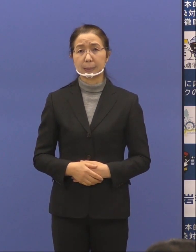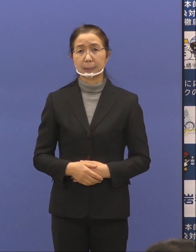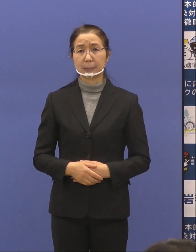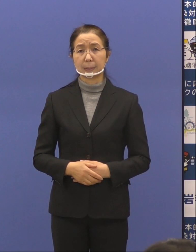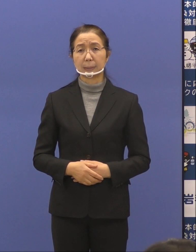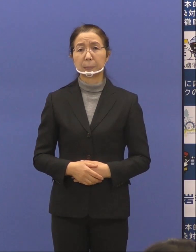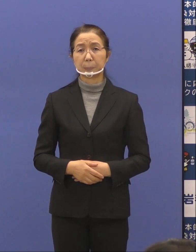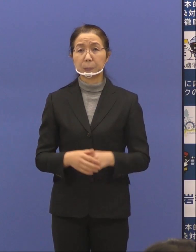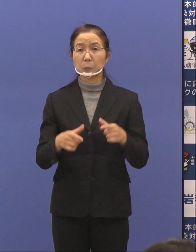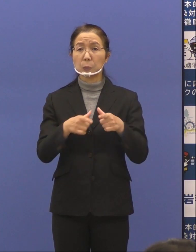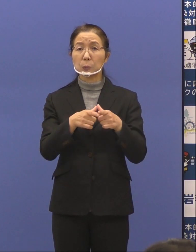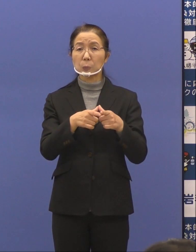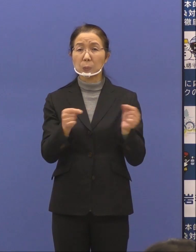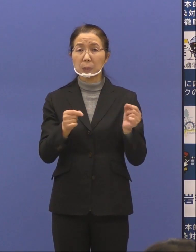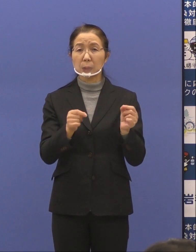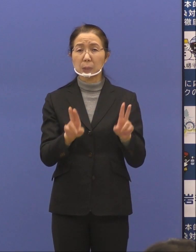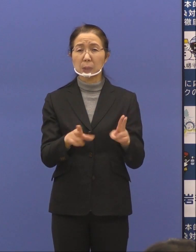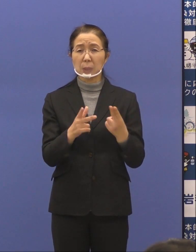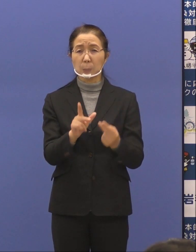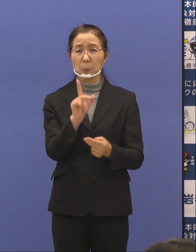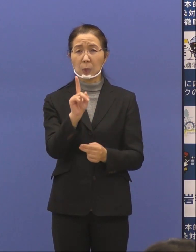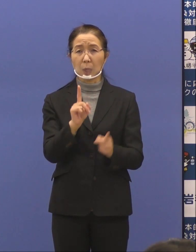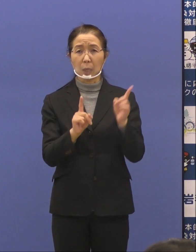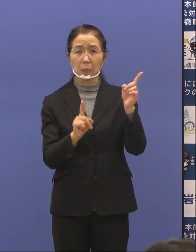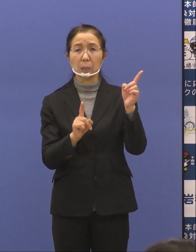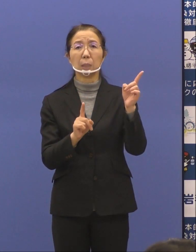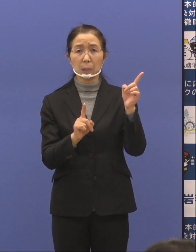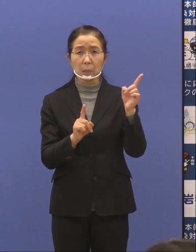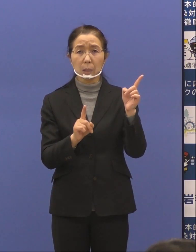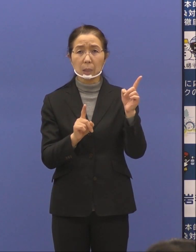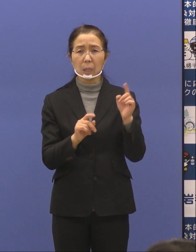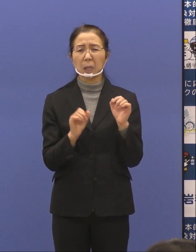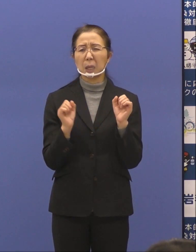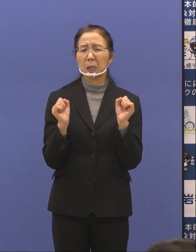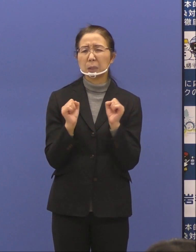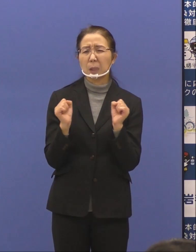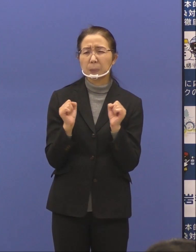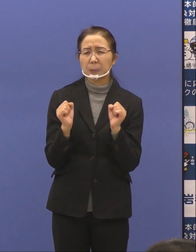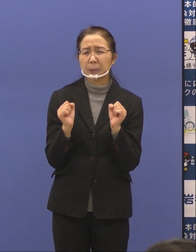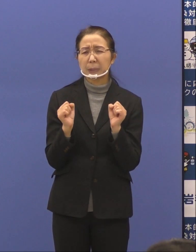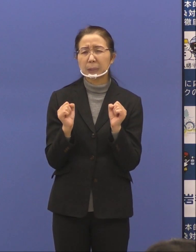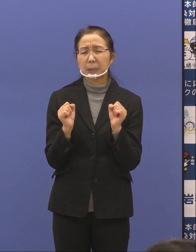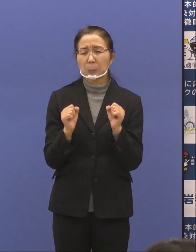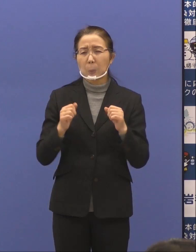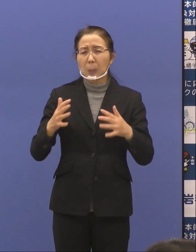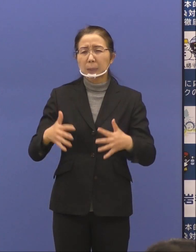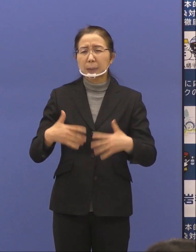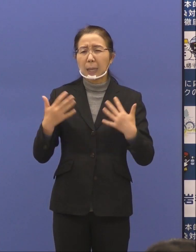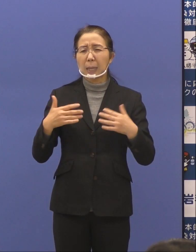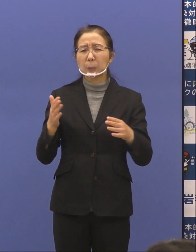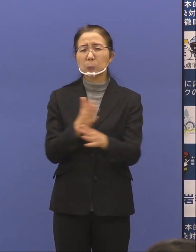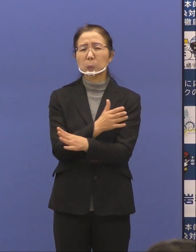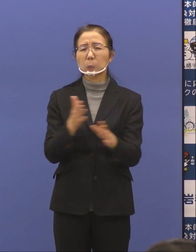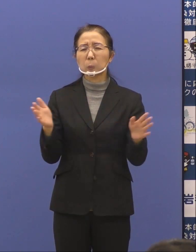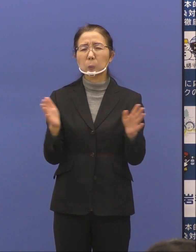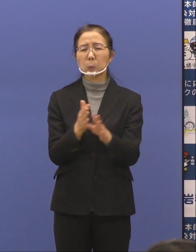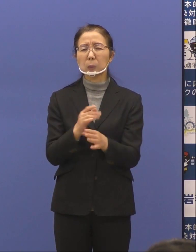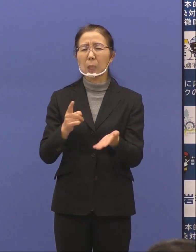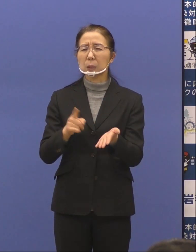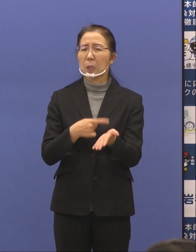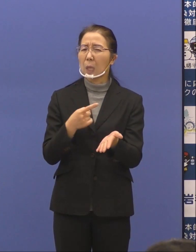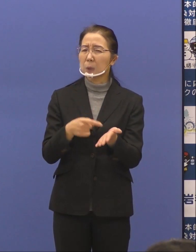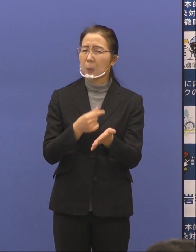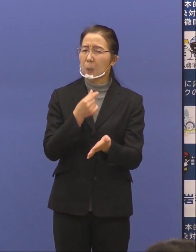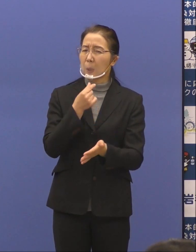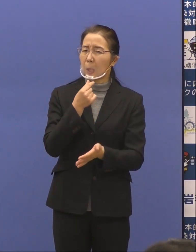国の専門家の意見の中でもこの寒さで、換気が不足気味なのではないか